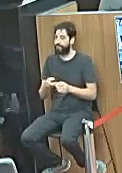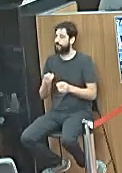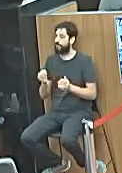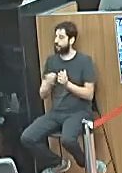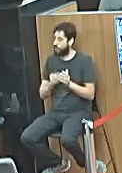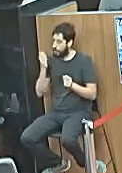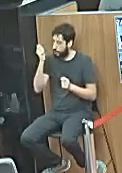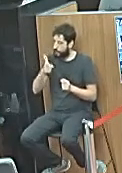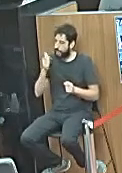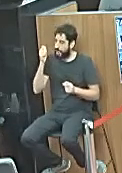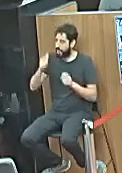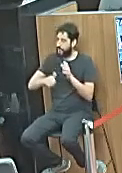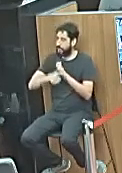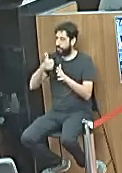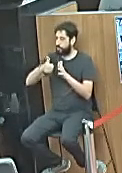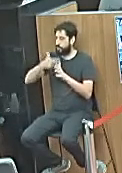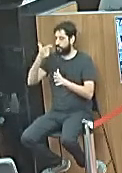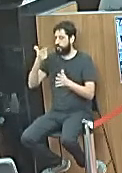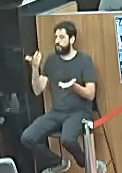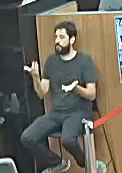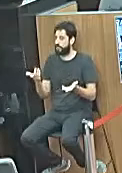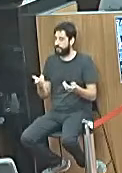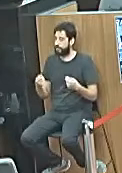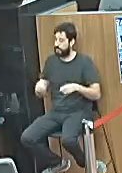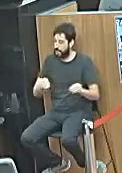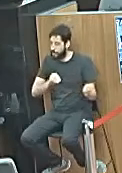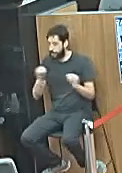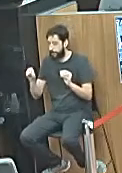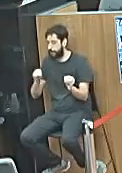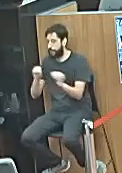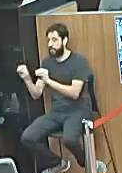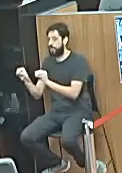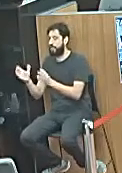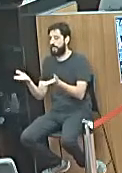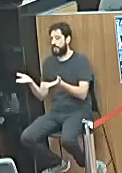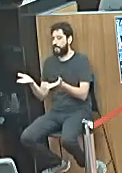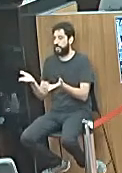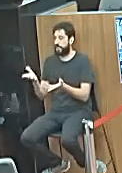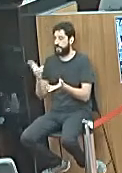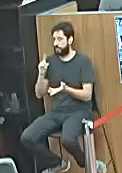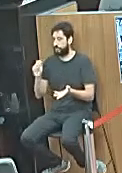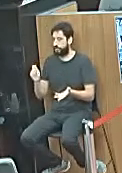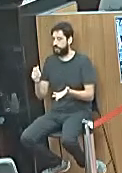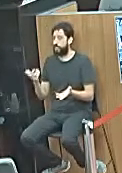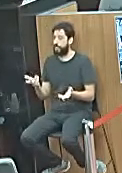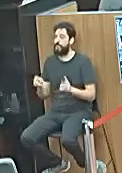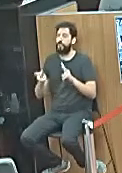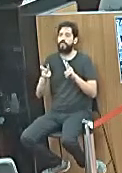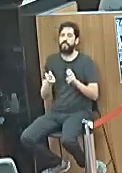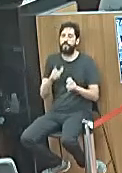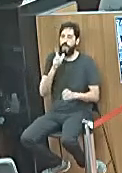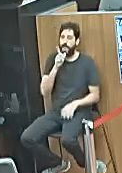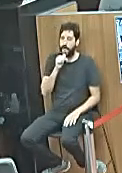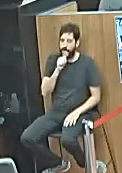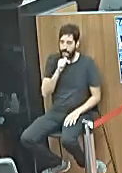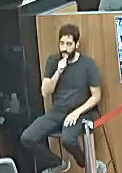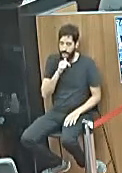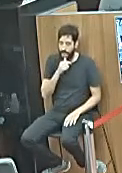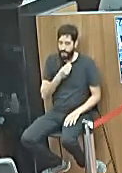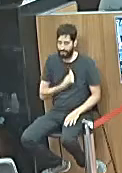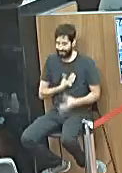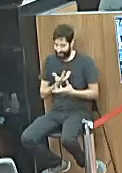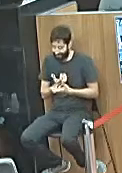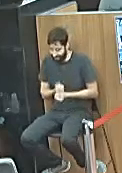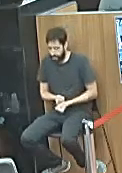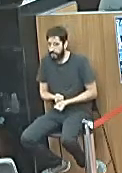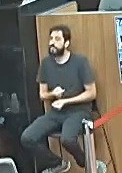inexistente adequar algumas situações e mudar datas é a questão da água o convívio com a seca